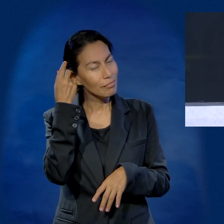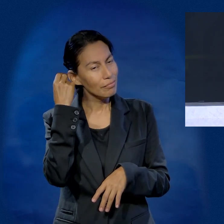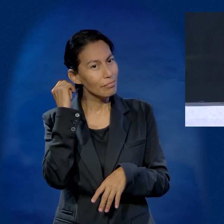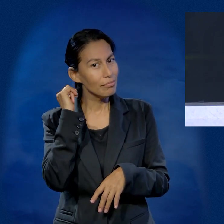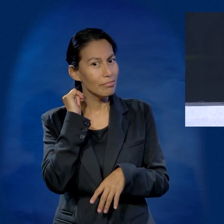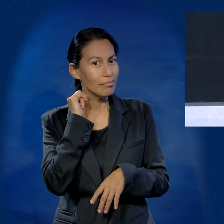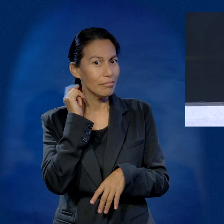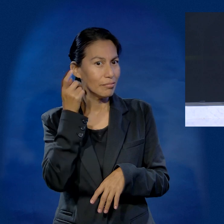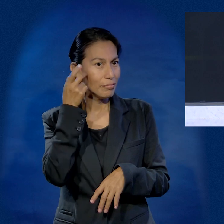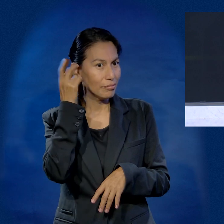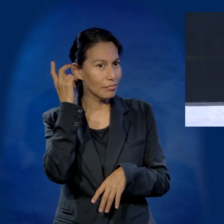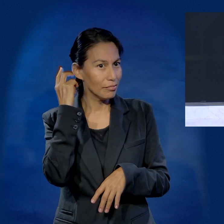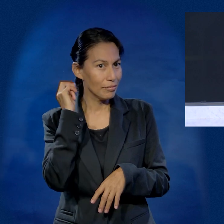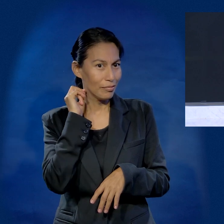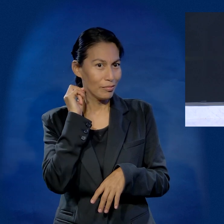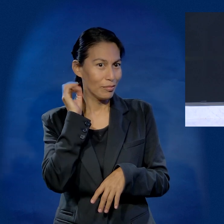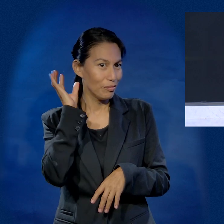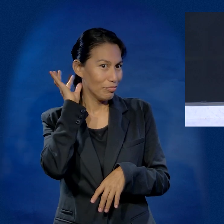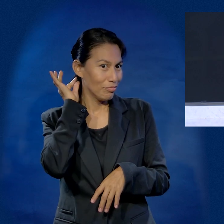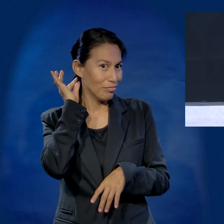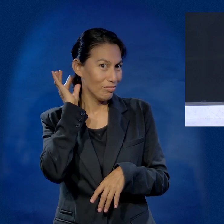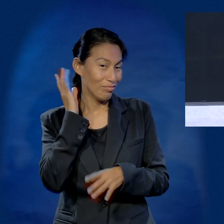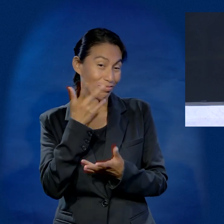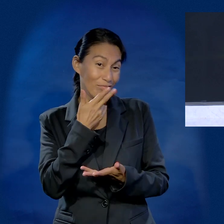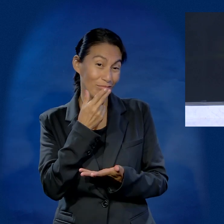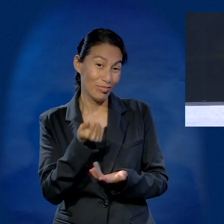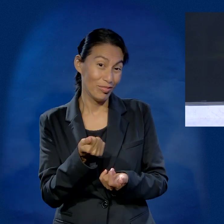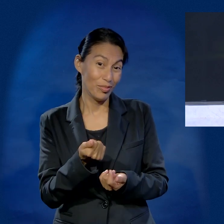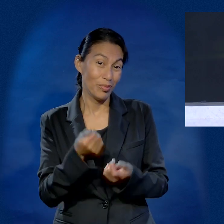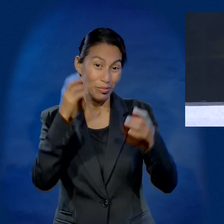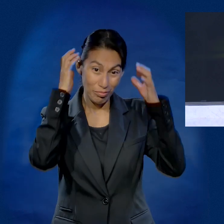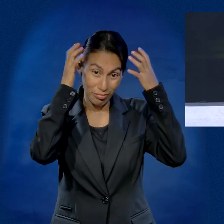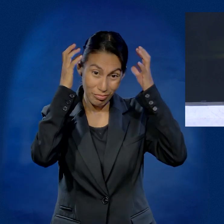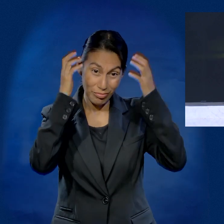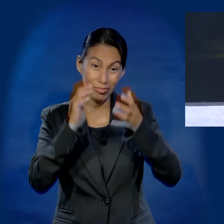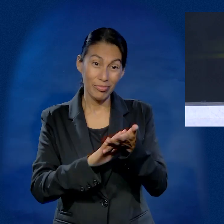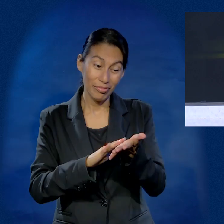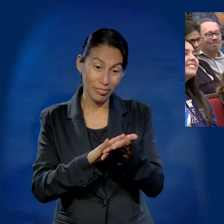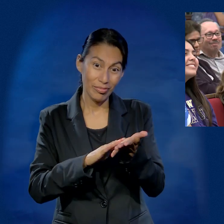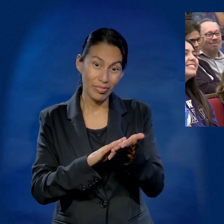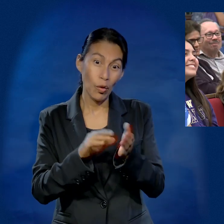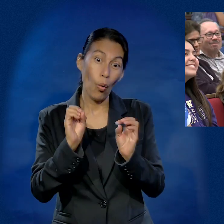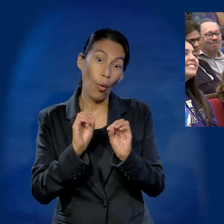ti se está jugando el cabello, o una de dos, o el champú no le está funcionando,